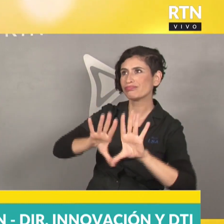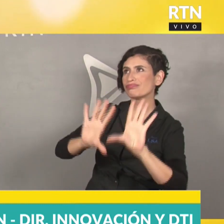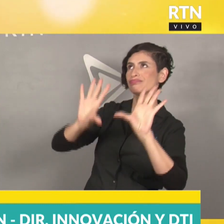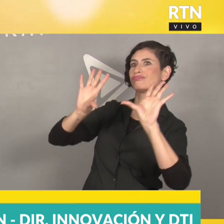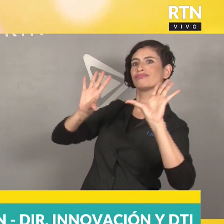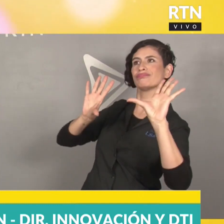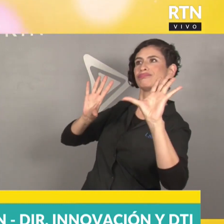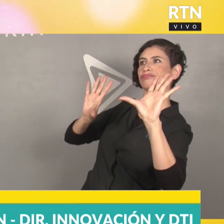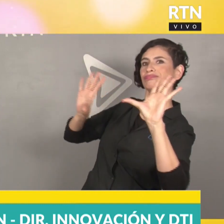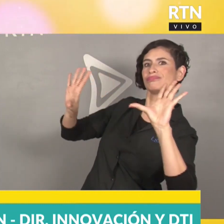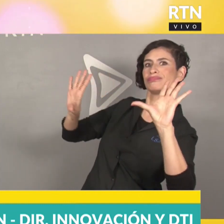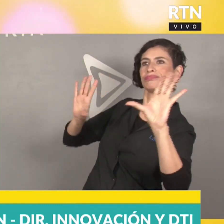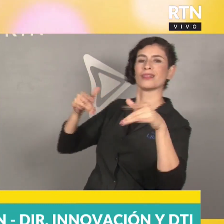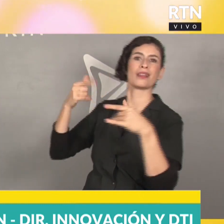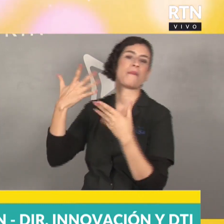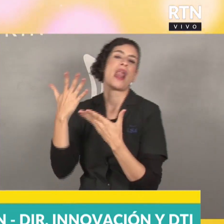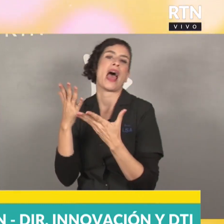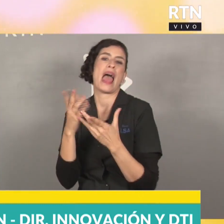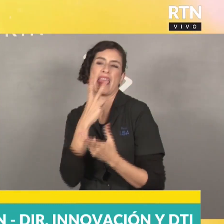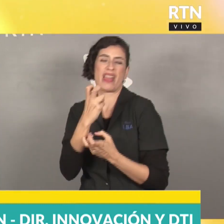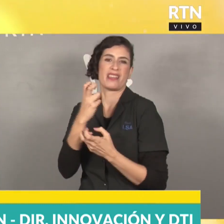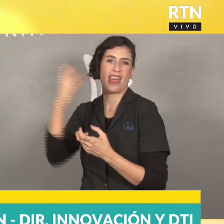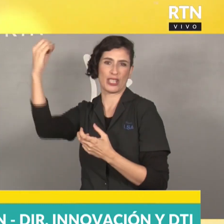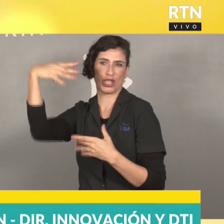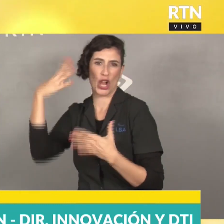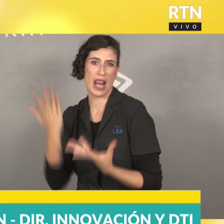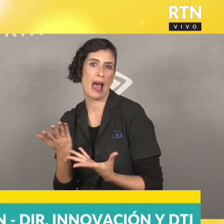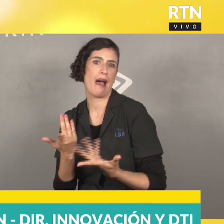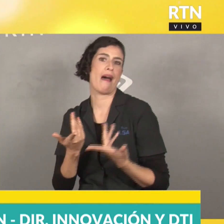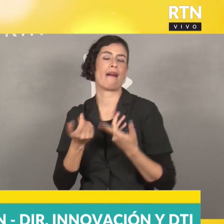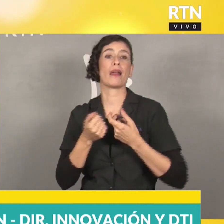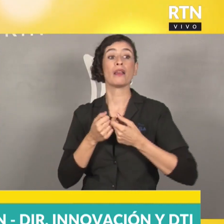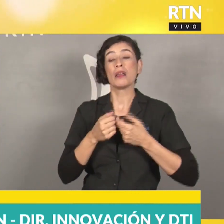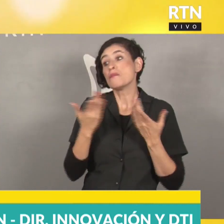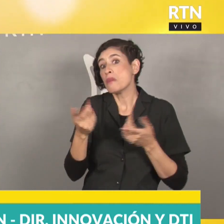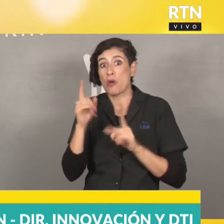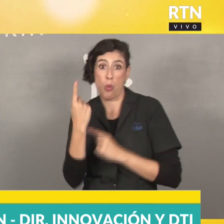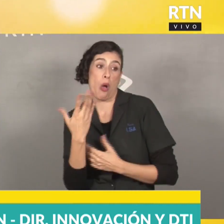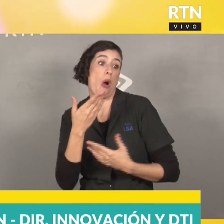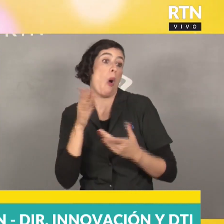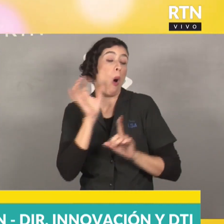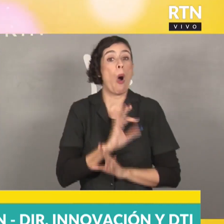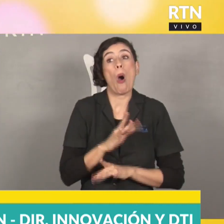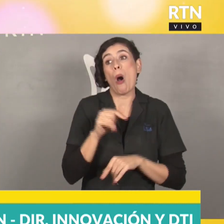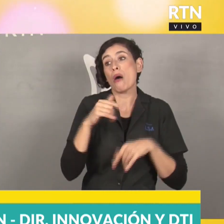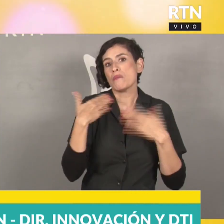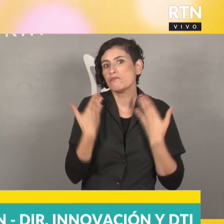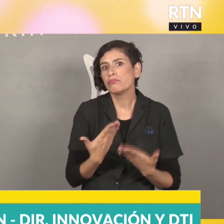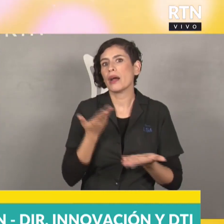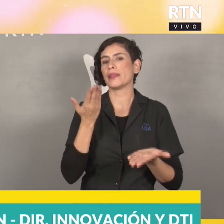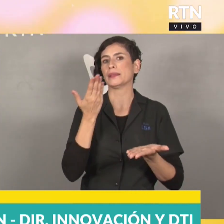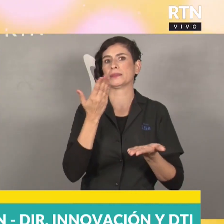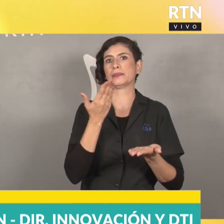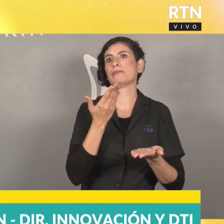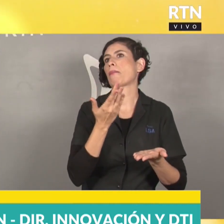energía alternativa para generar, o sea, para que sea más sostenible, pero también pueden presentarse una línea de crédito que quiera, no sé, trabajar en